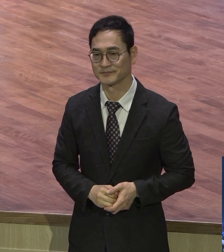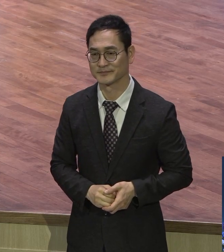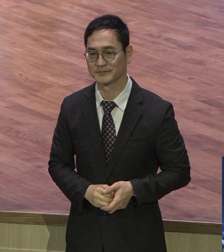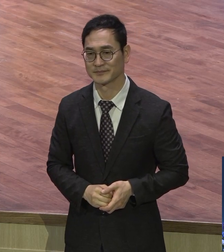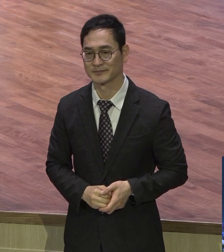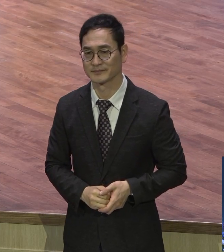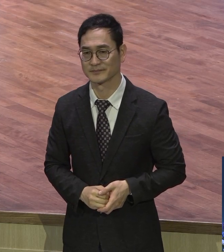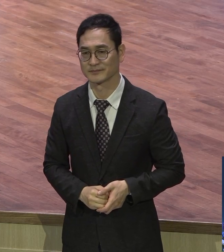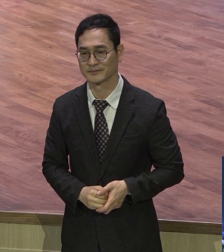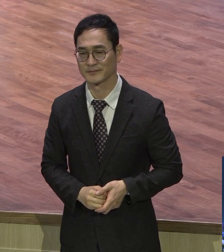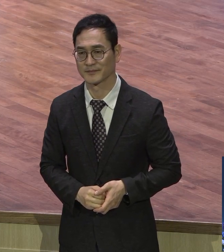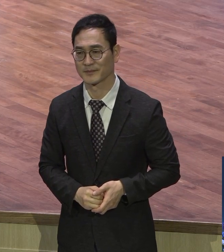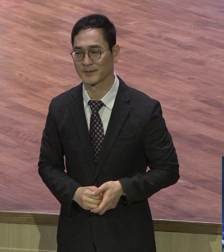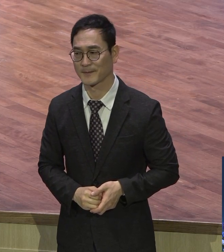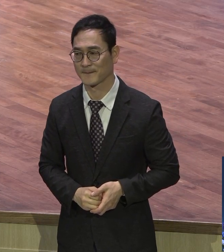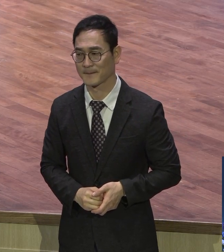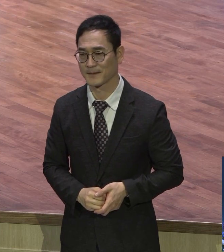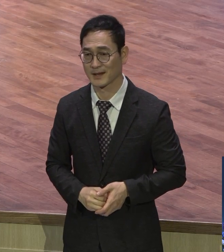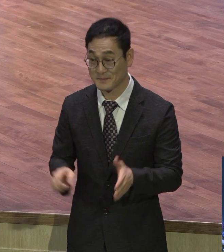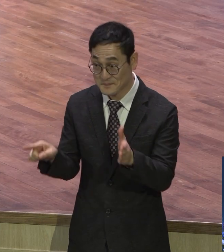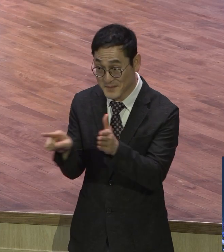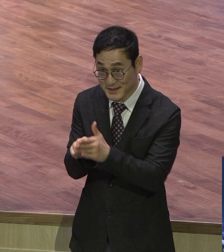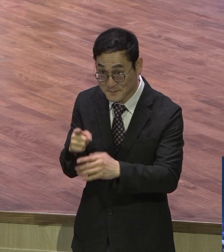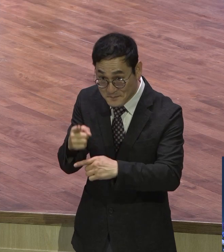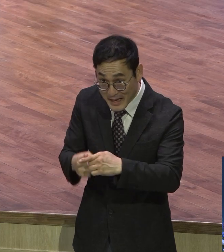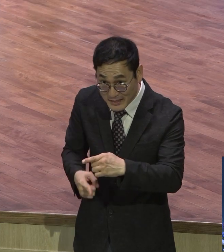대강을 하지 마세요. 완전히 맡기는 믿음.